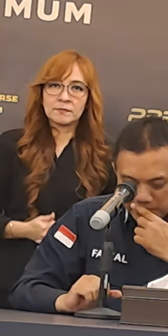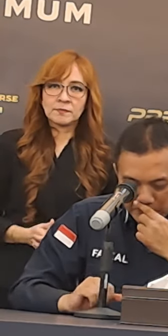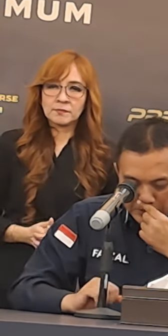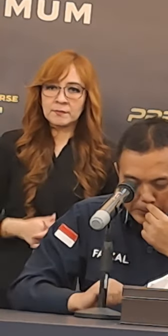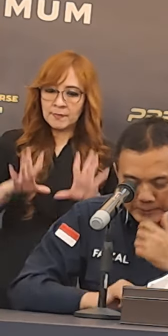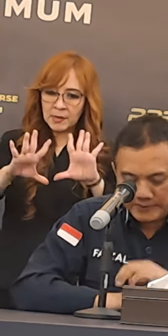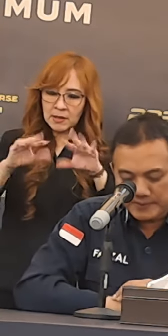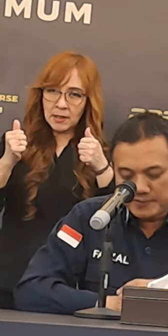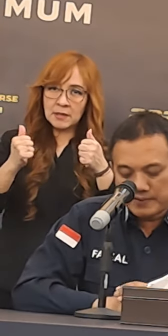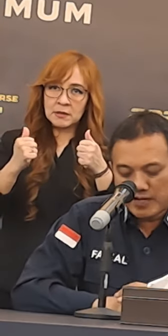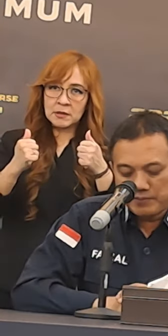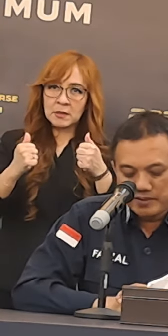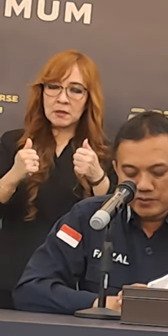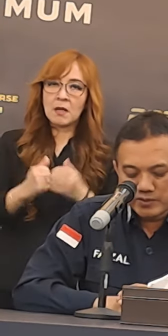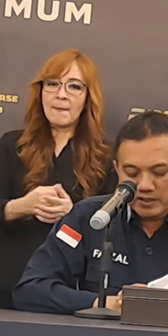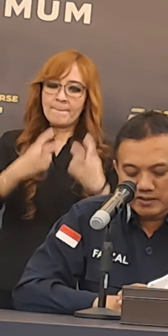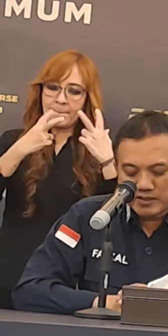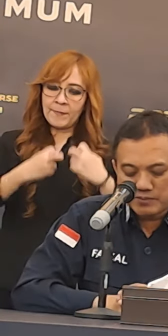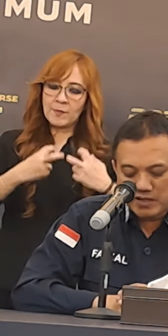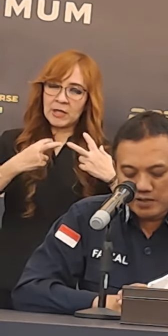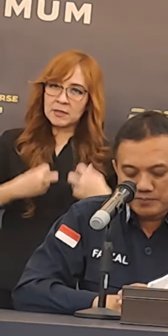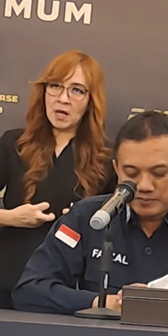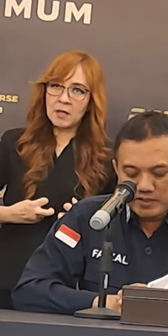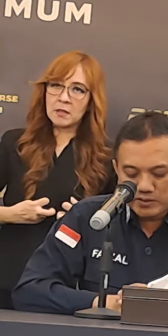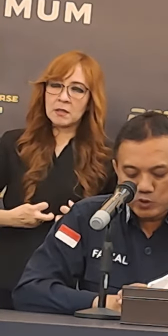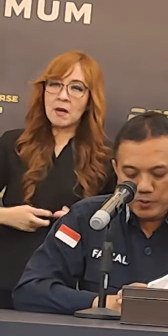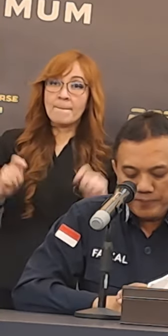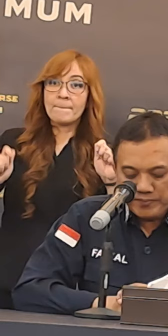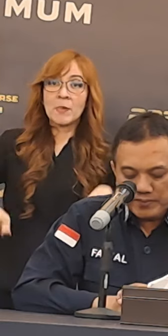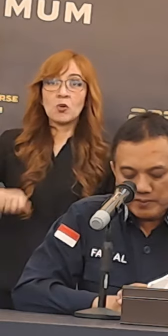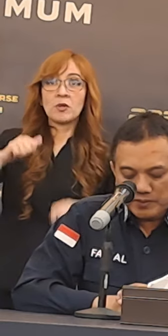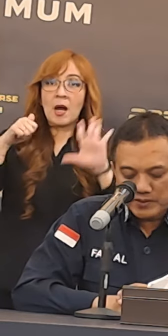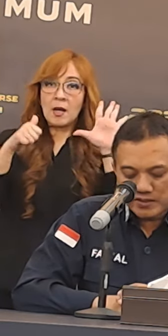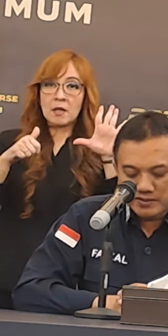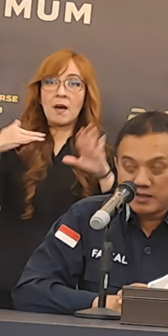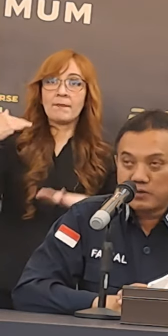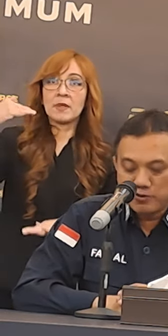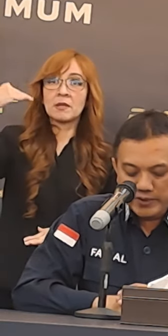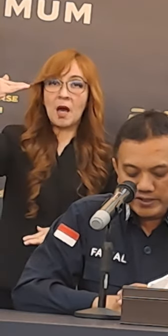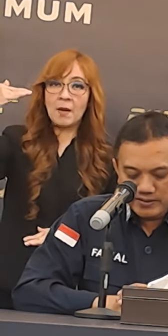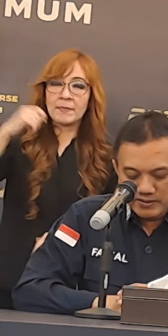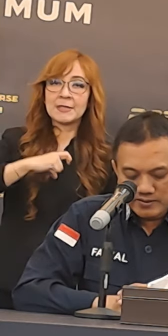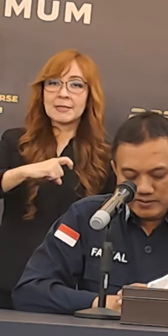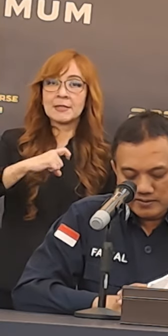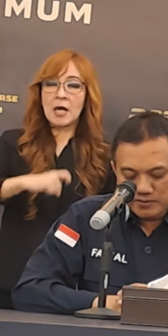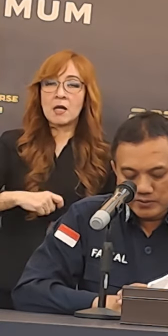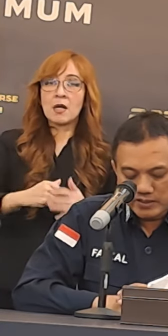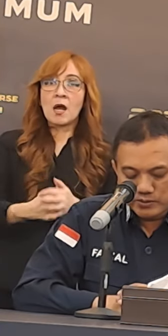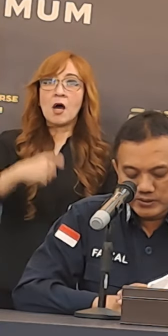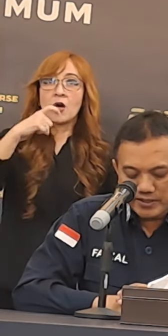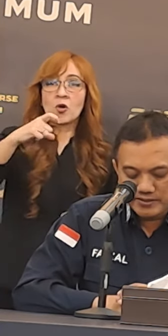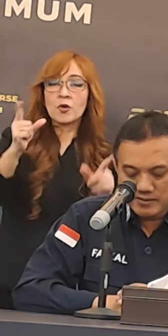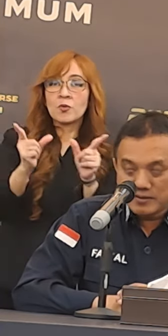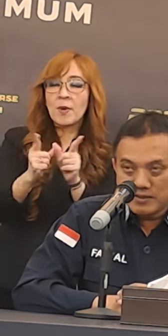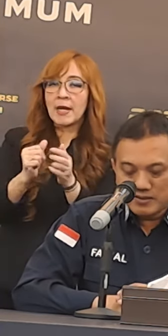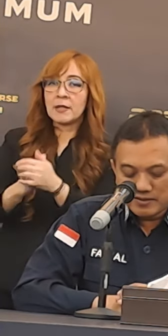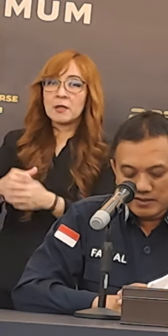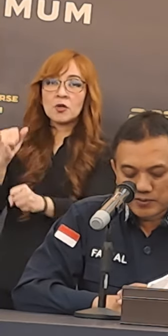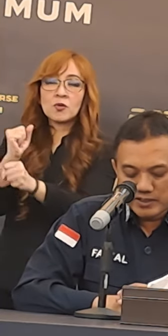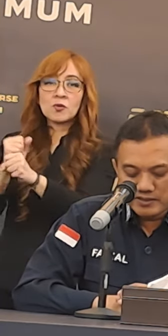Dan hasil pemeriksaan kami menggunakan 6 tahap, yaitu pemeriksaan secara Conway, kemudian